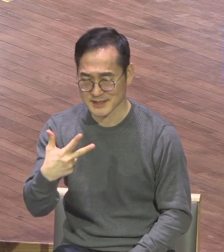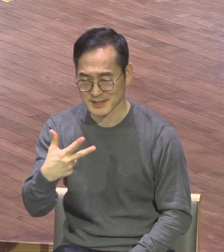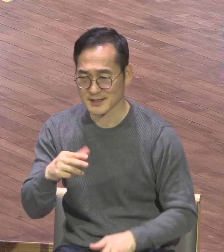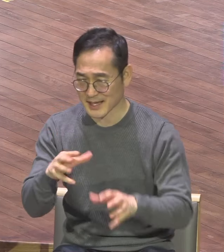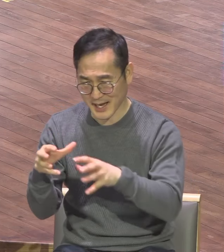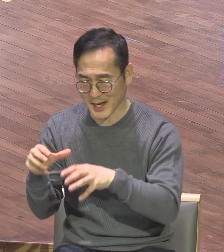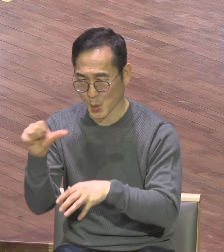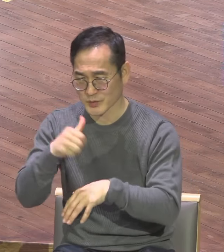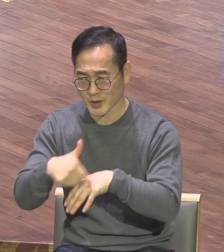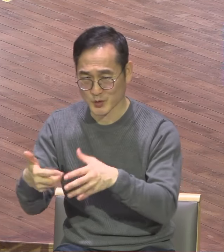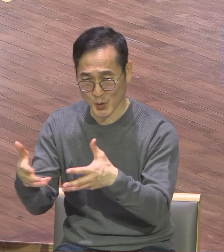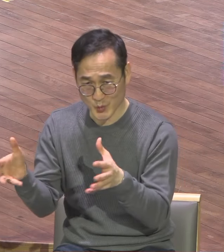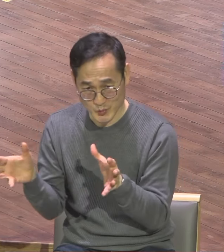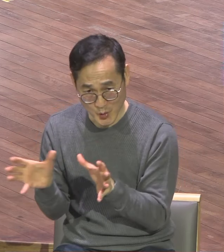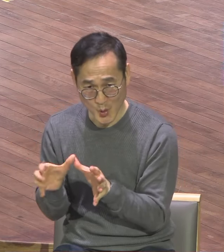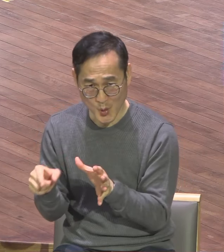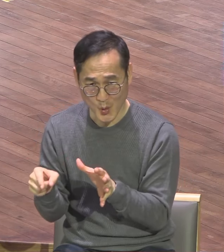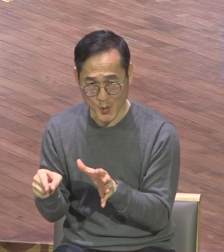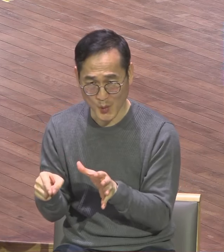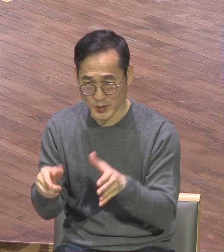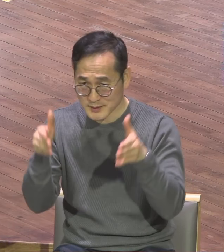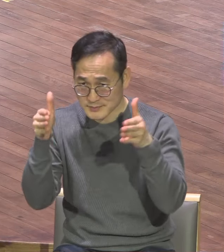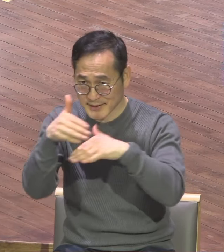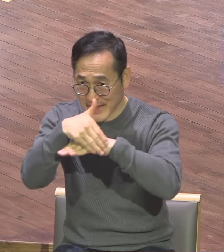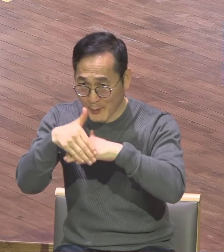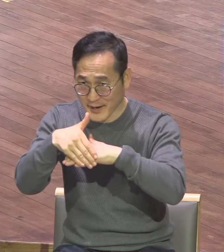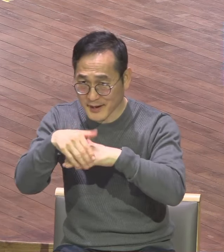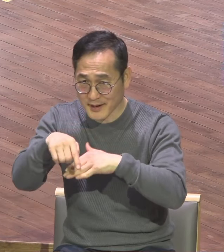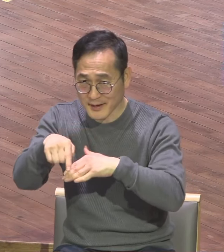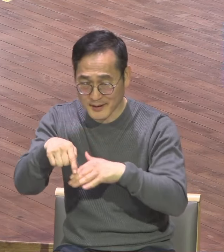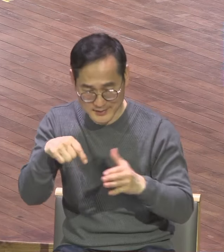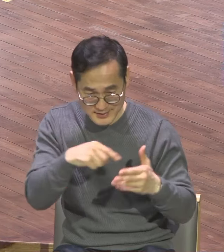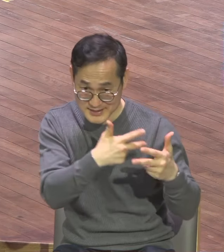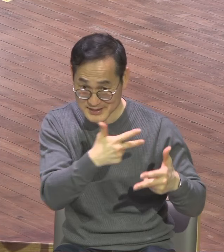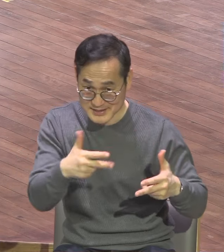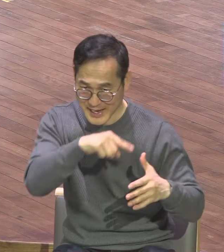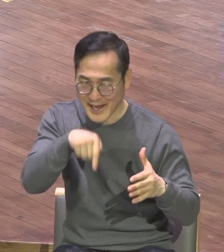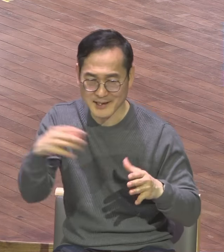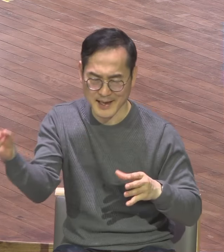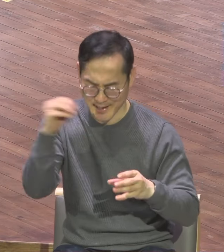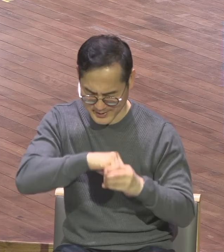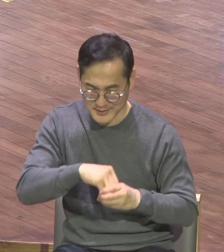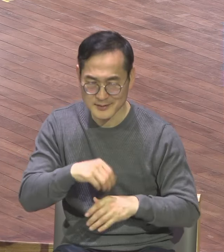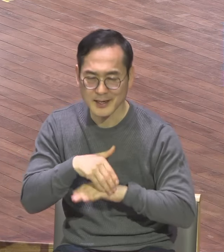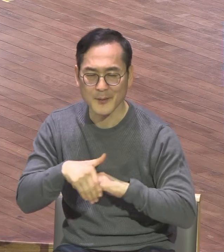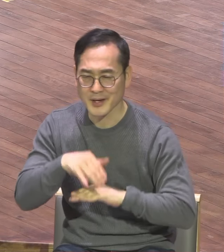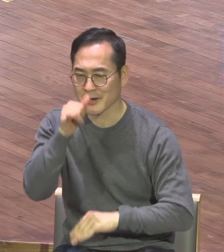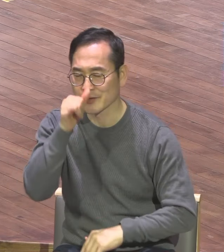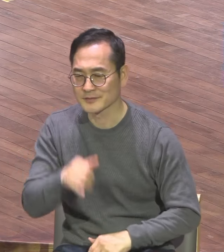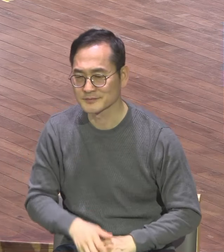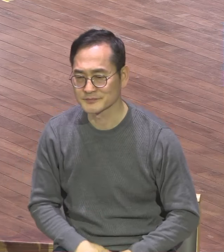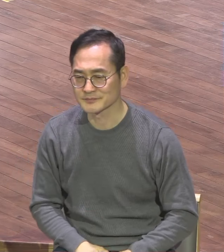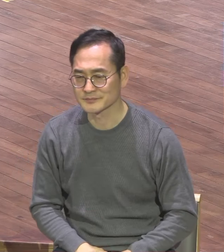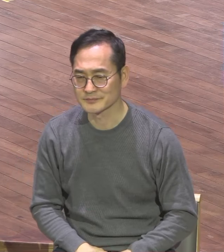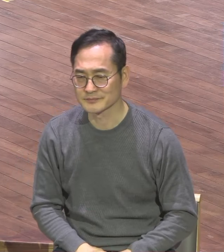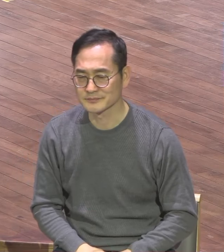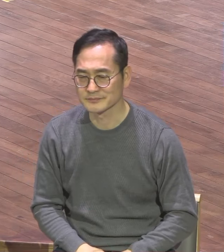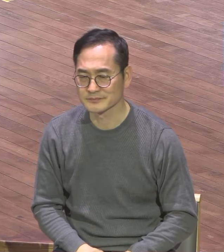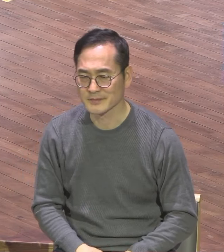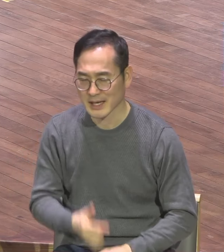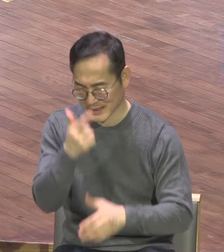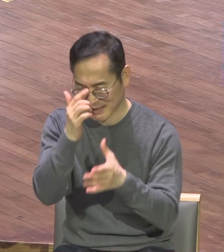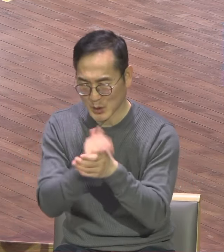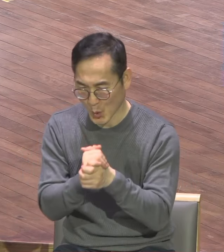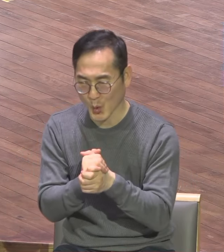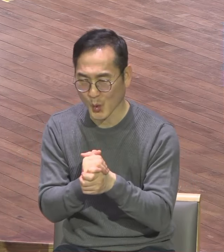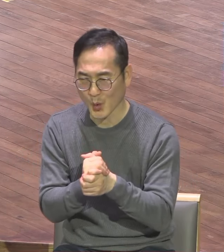주역을 서게 하게 한 하나님의 계획이 이 속에 다 들어있는 줄 믿으시기 바랍니다. 기도의 장막터, 사역의 장막터가 넓혀지는